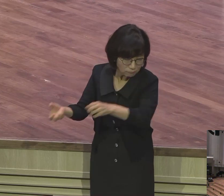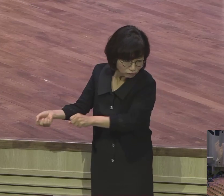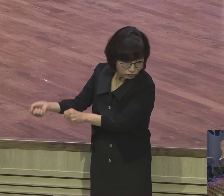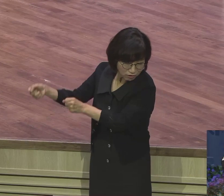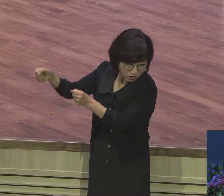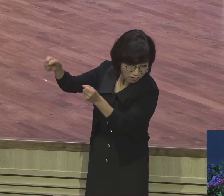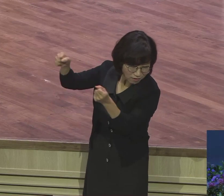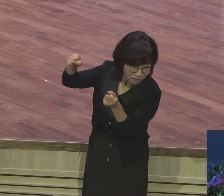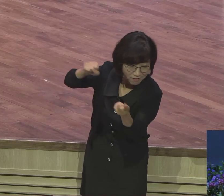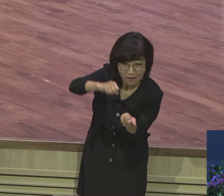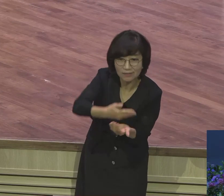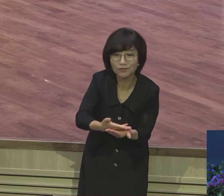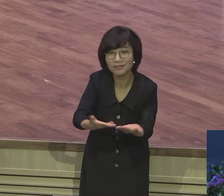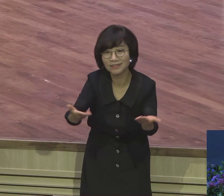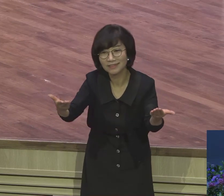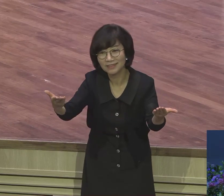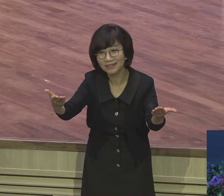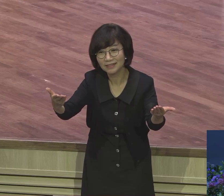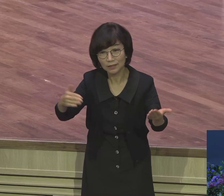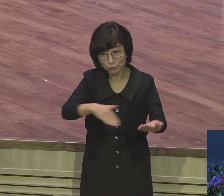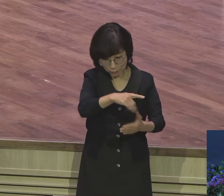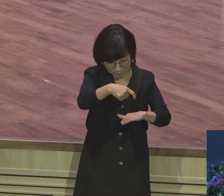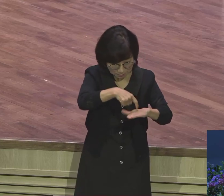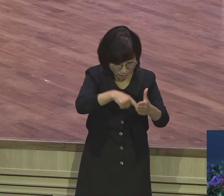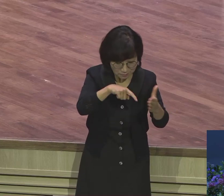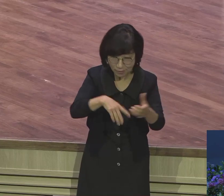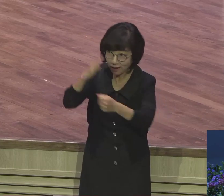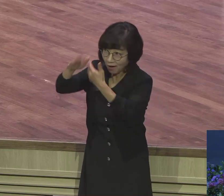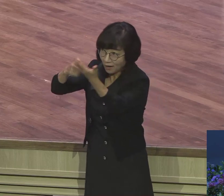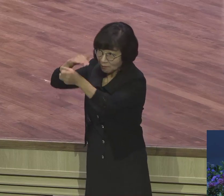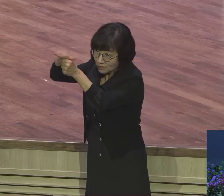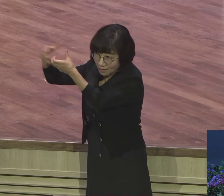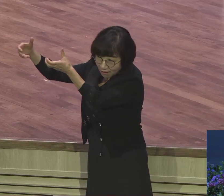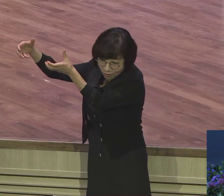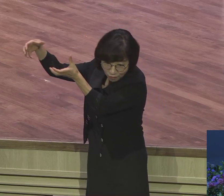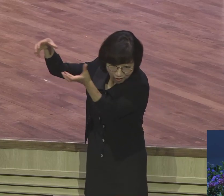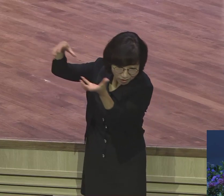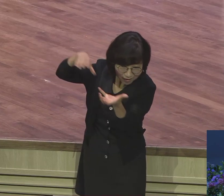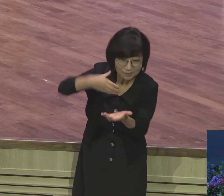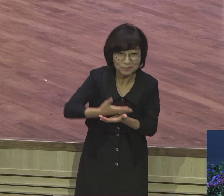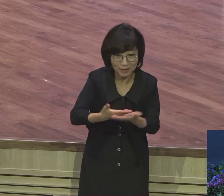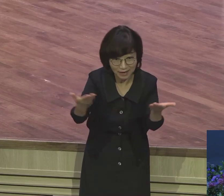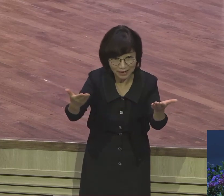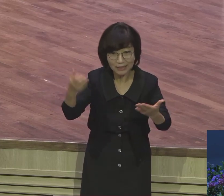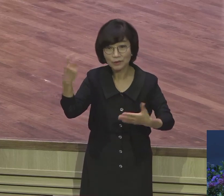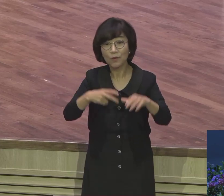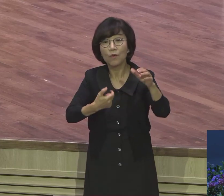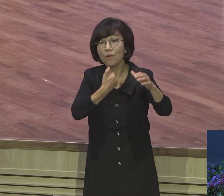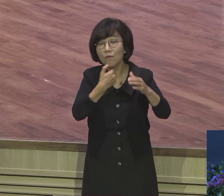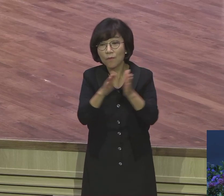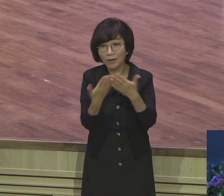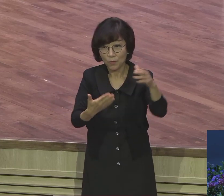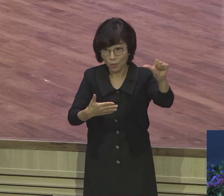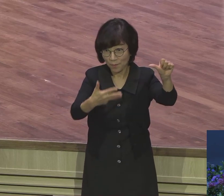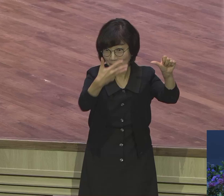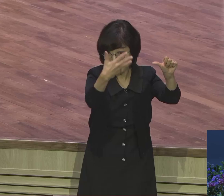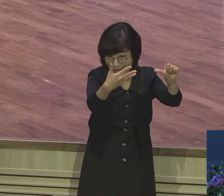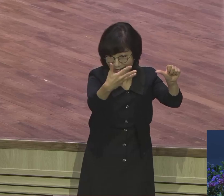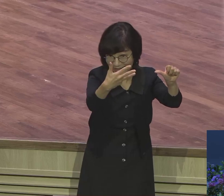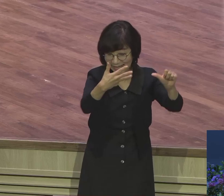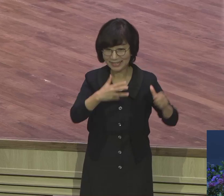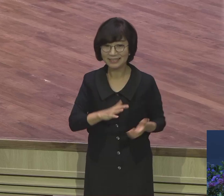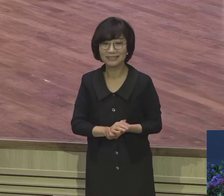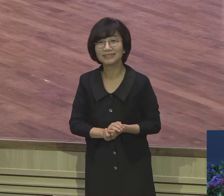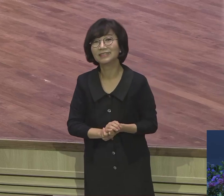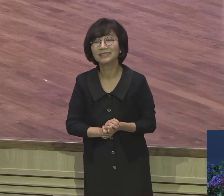하나님의 사랑이 우리 마음에 부어졌다. 그렇게 표현했습니다. 로마서 5장 8절은 우리 마음에 쏟아 부어진 그